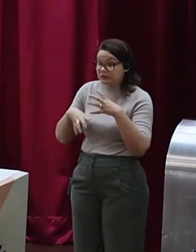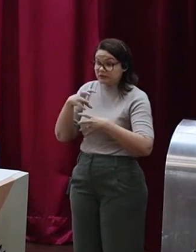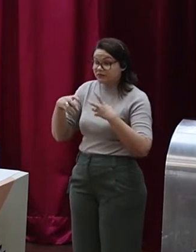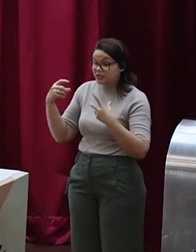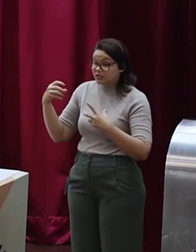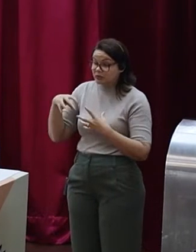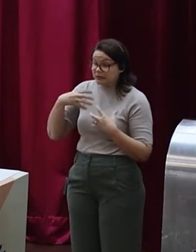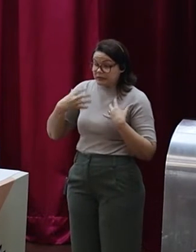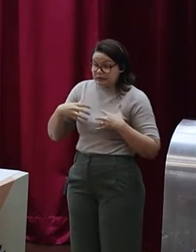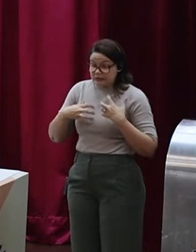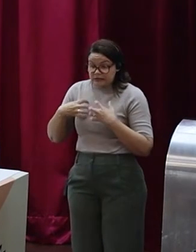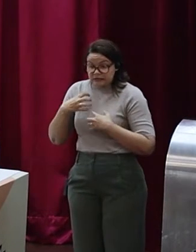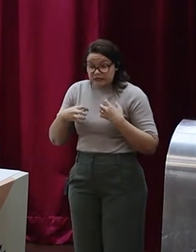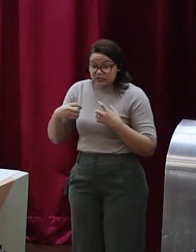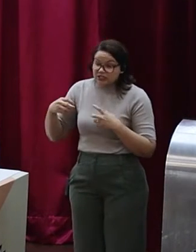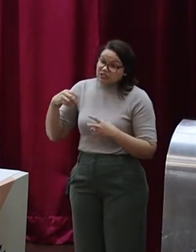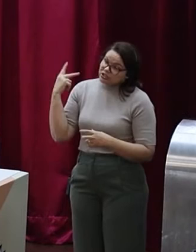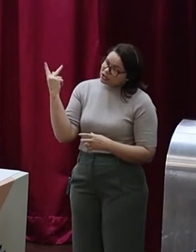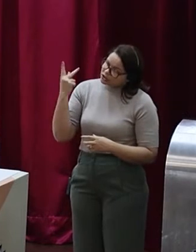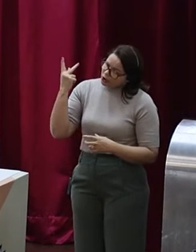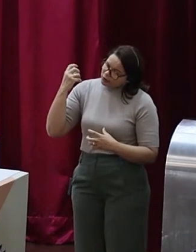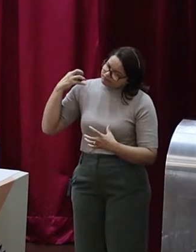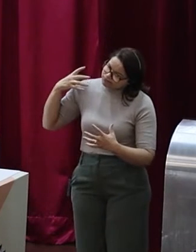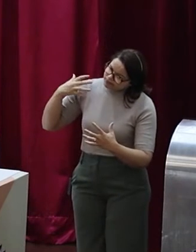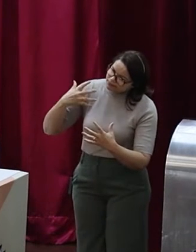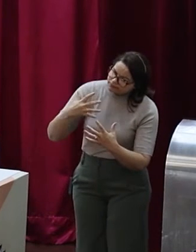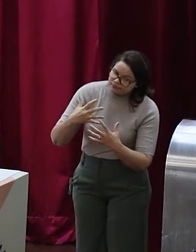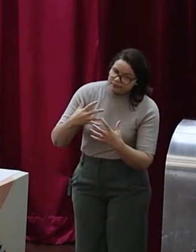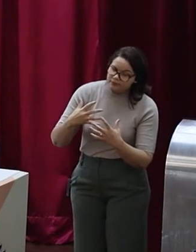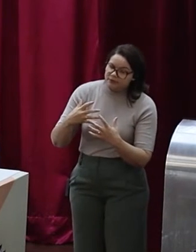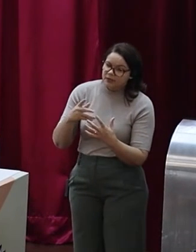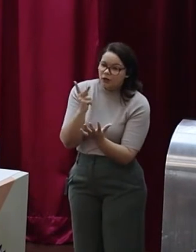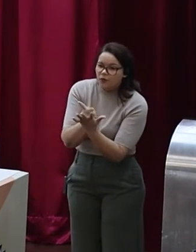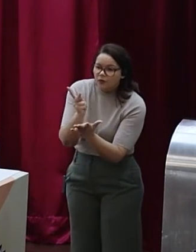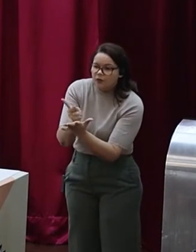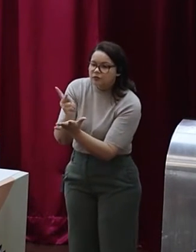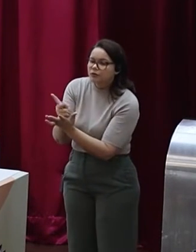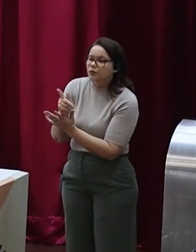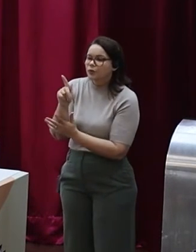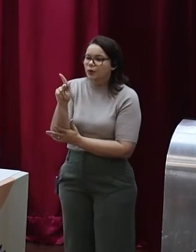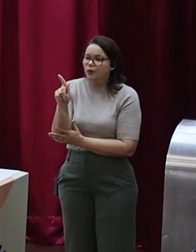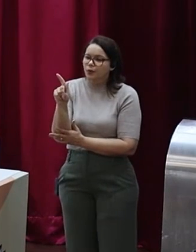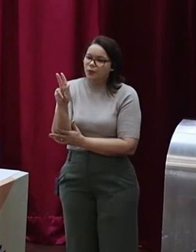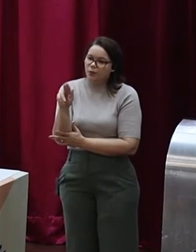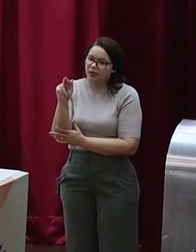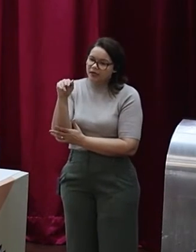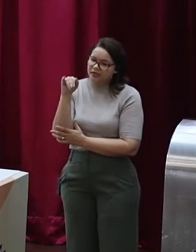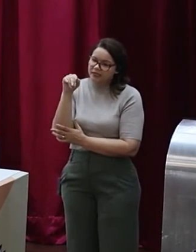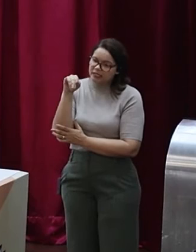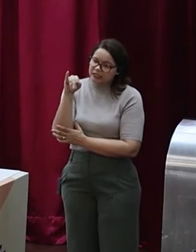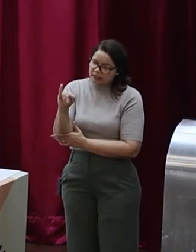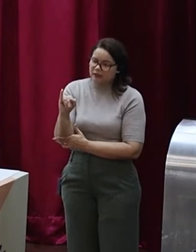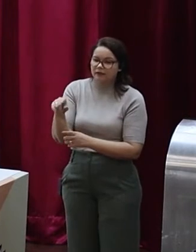supuestamente en algunas historias dice que es lo que mantiene el guaraní, ¿no? O sea, como las mujeres más hablantes y menos